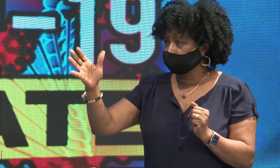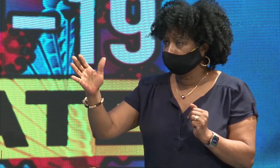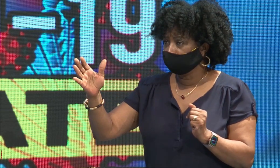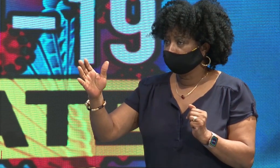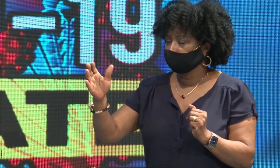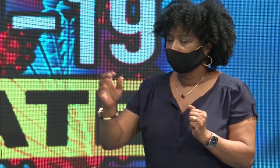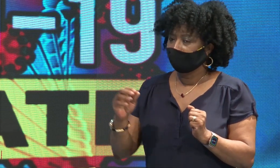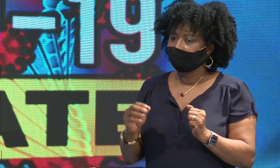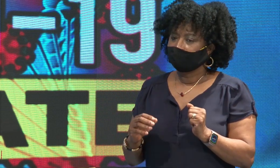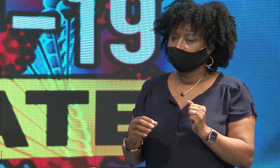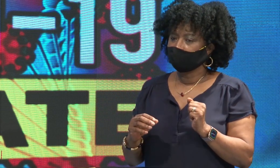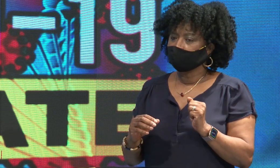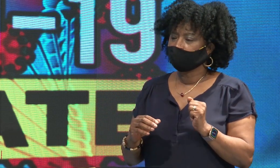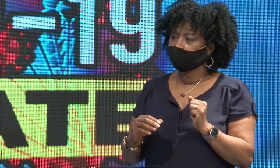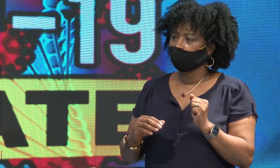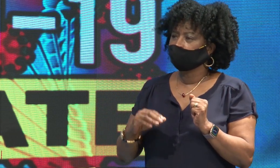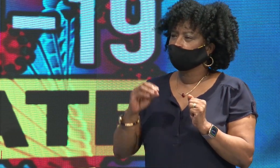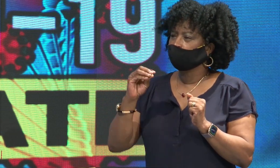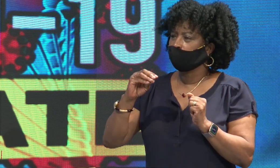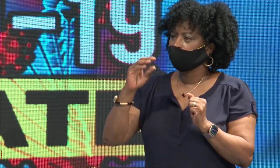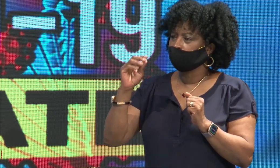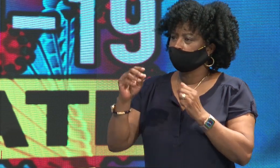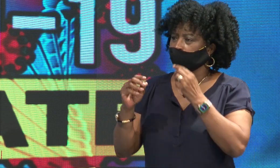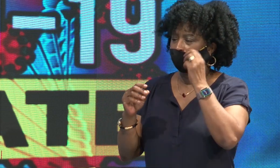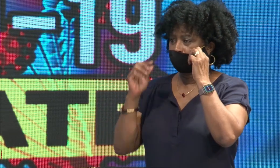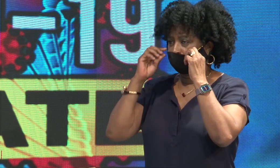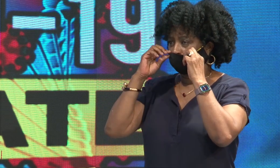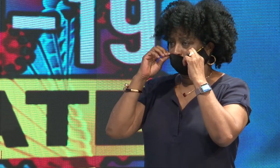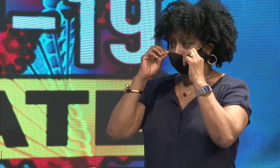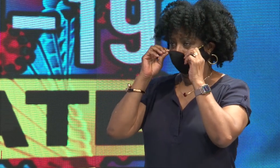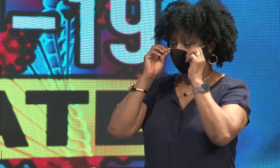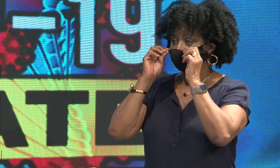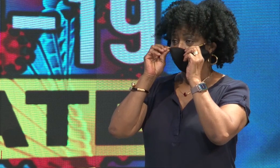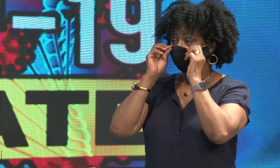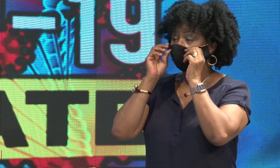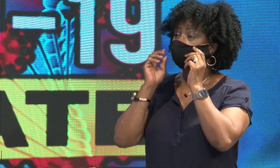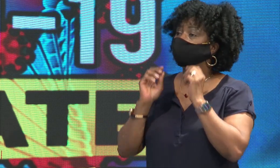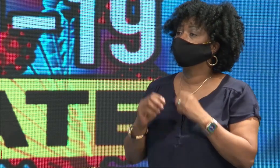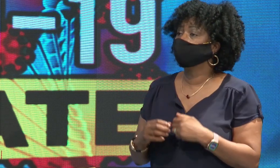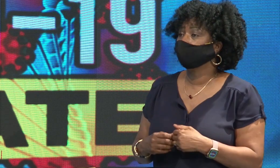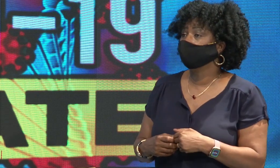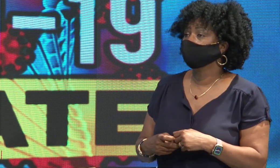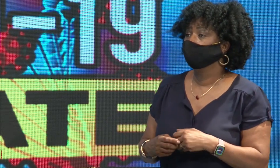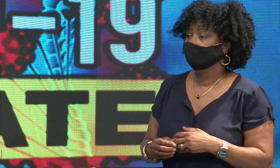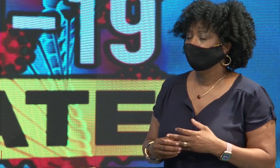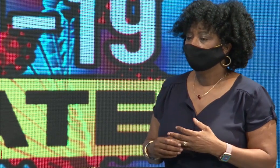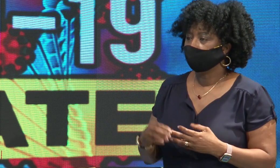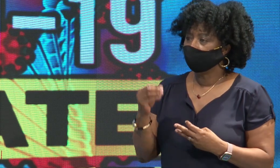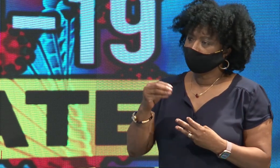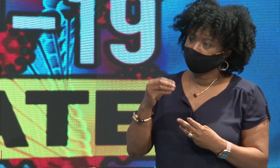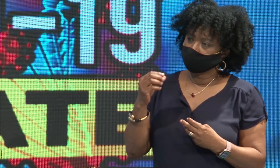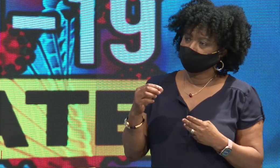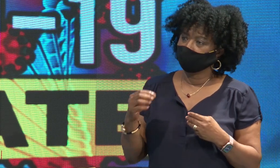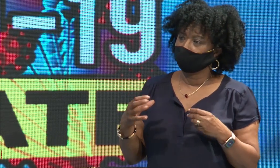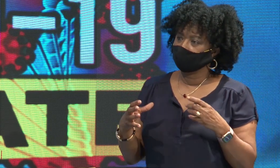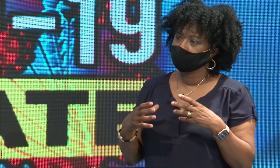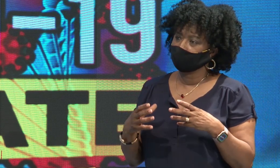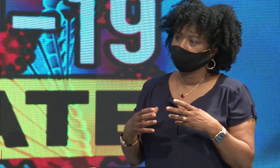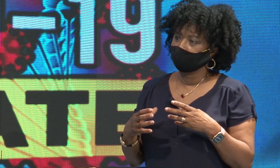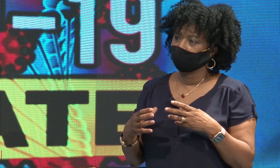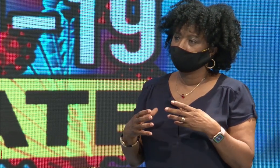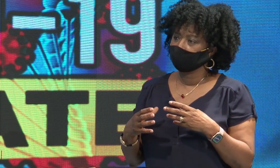de miljoen mm-hmm. en we zitten boven 2 miljoen SRD. Mm-hmm. En dat is veel geld, mm-hmm. komende uit de